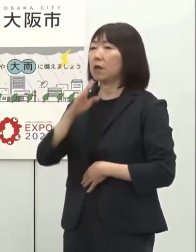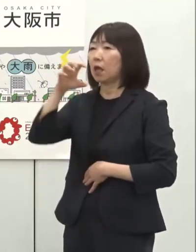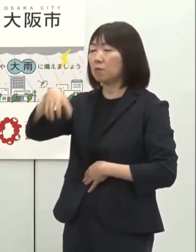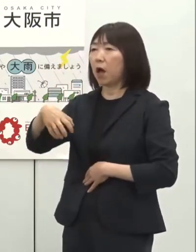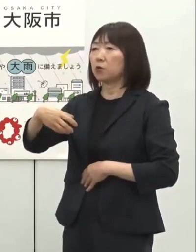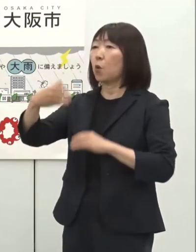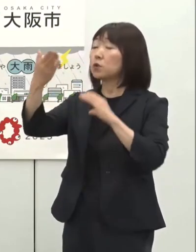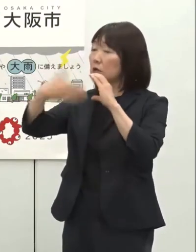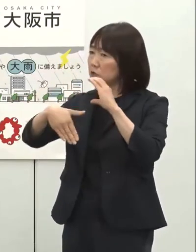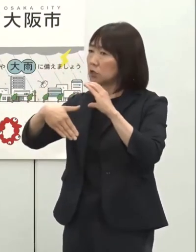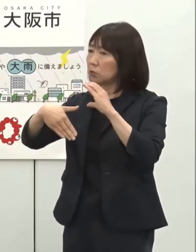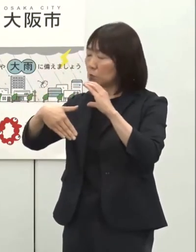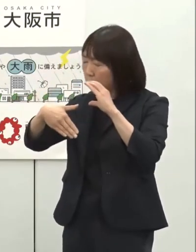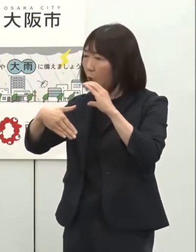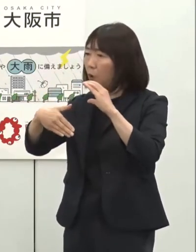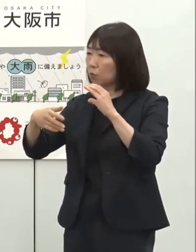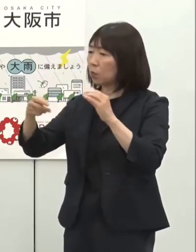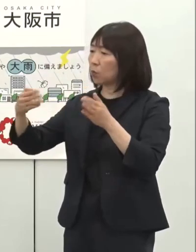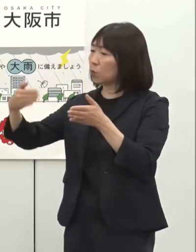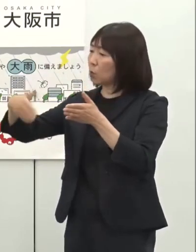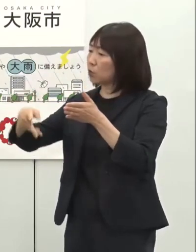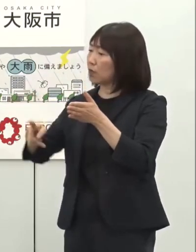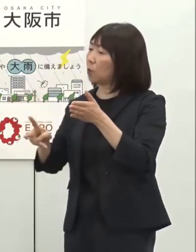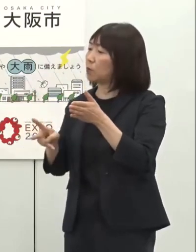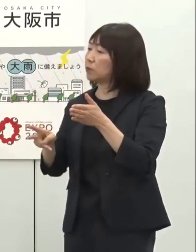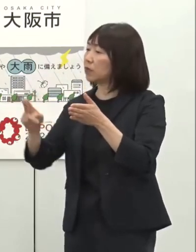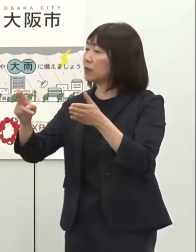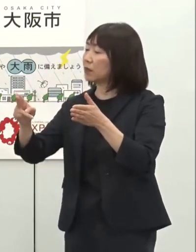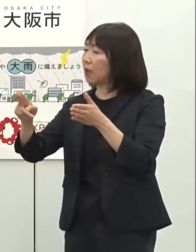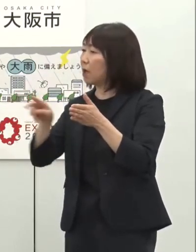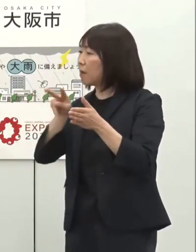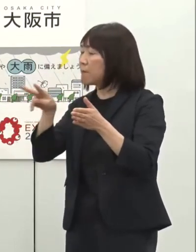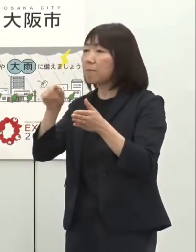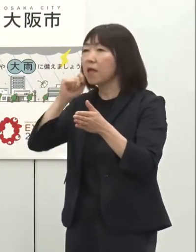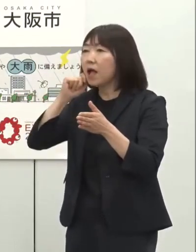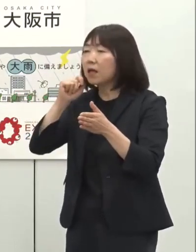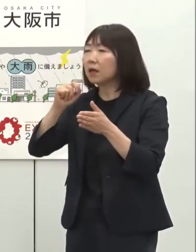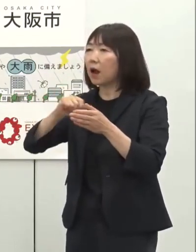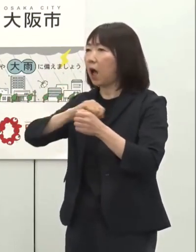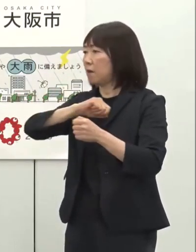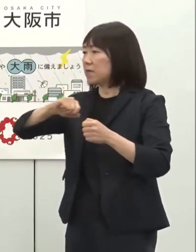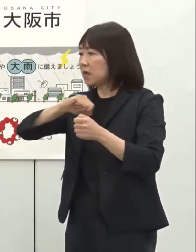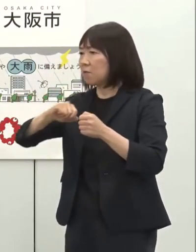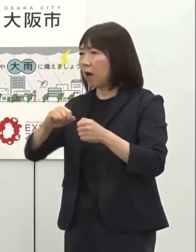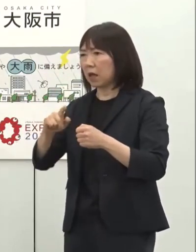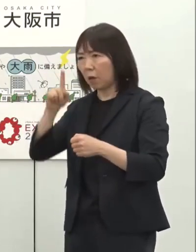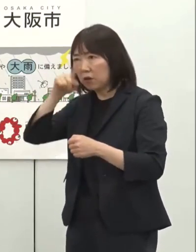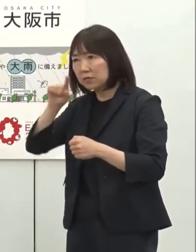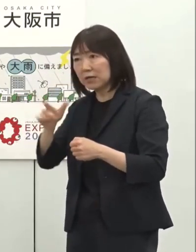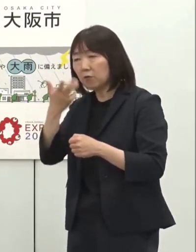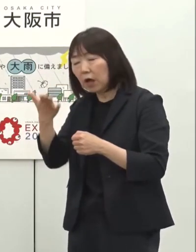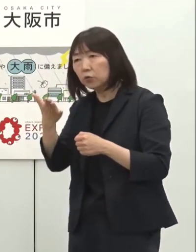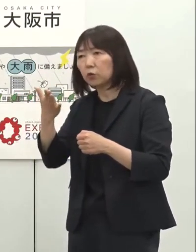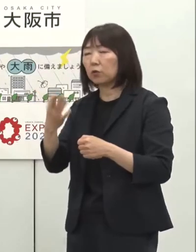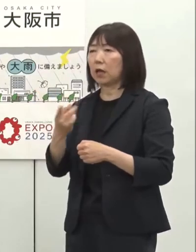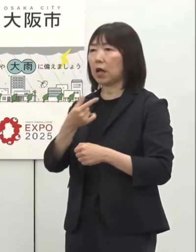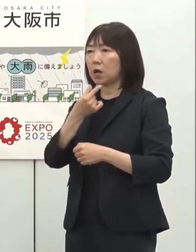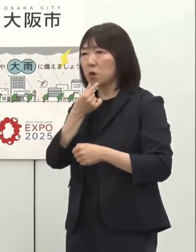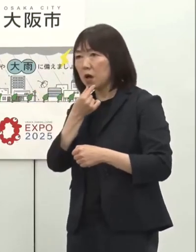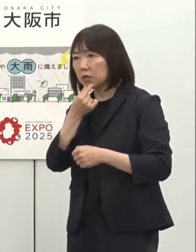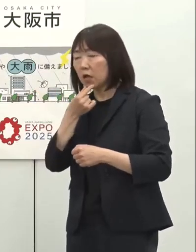途中で切れてるから、やっぱりもっと右側ひどいんじゃないかとかですね、そういう疑念にもつながりかねませんので、調査について